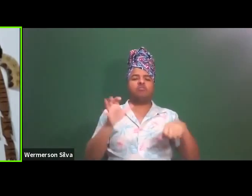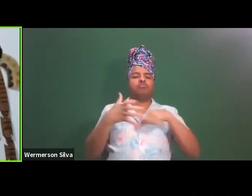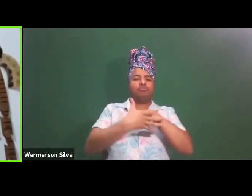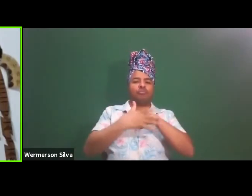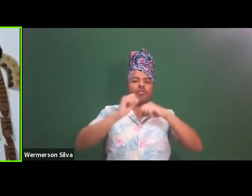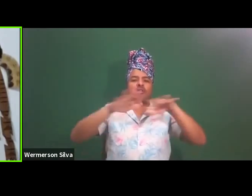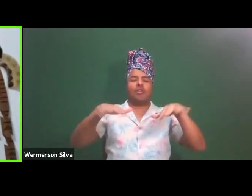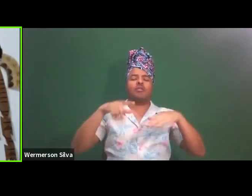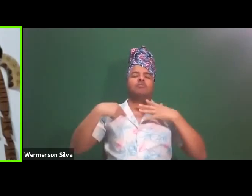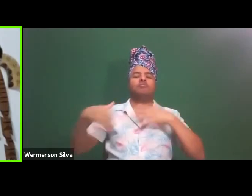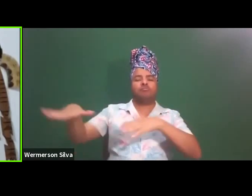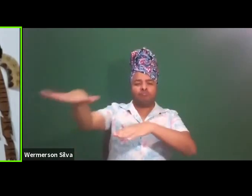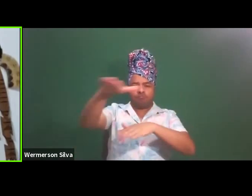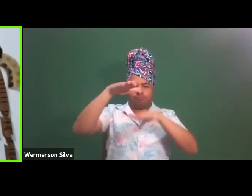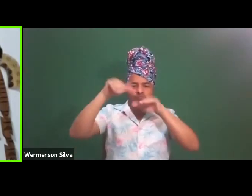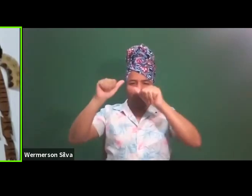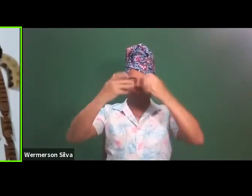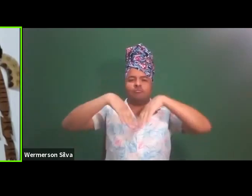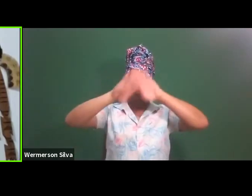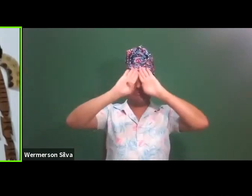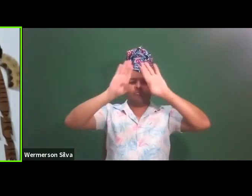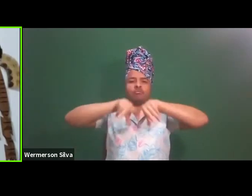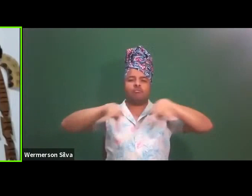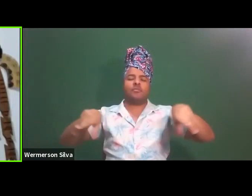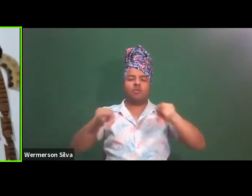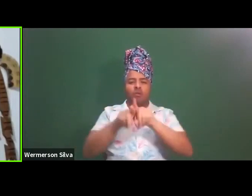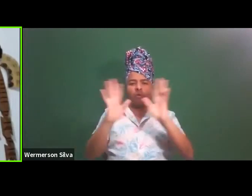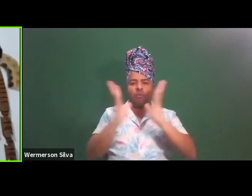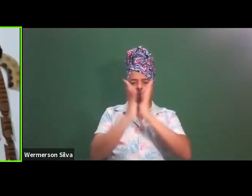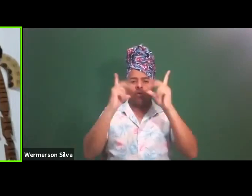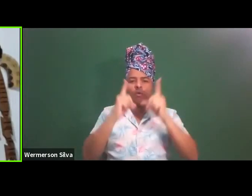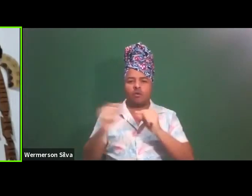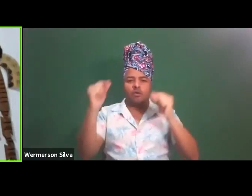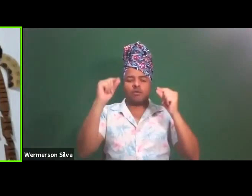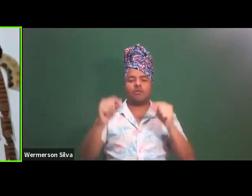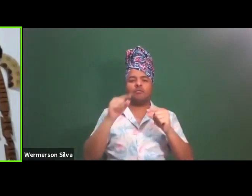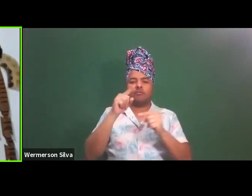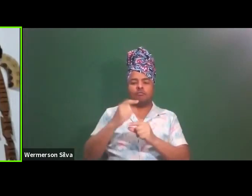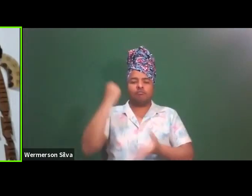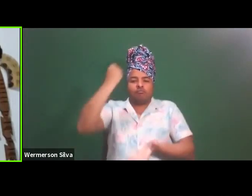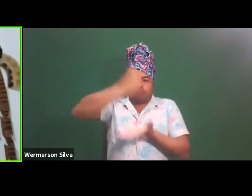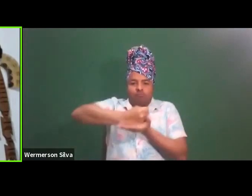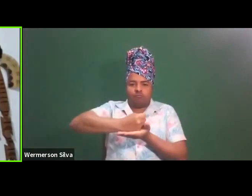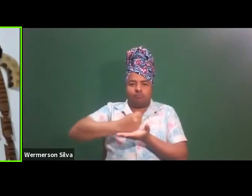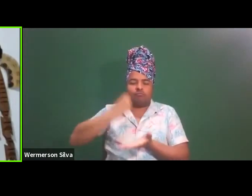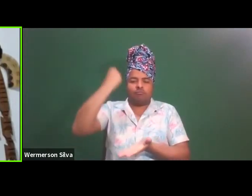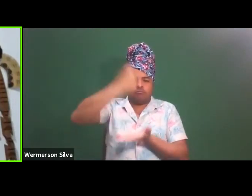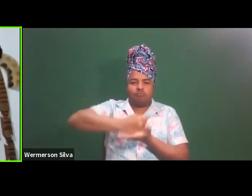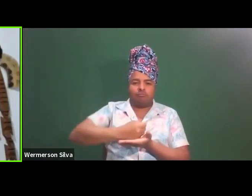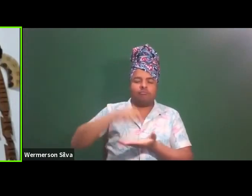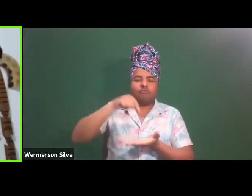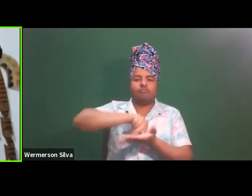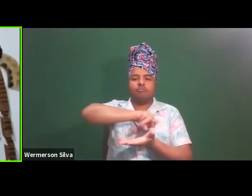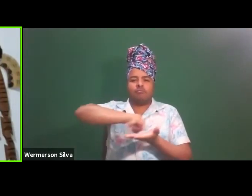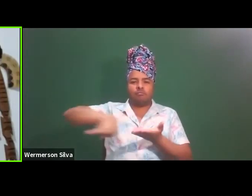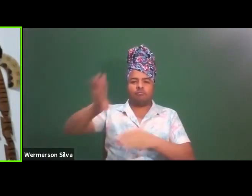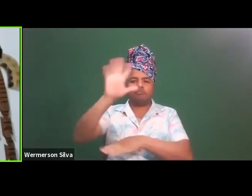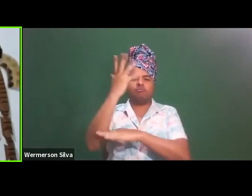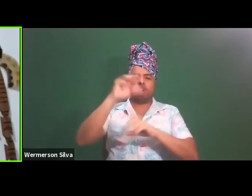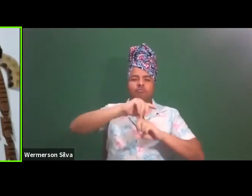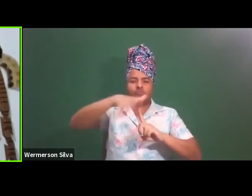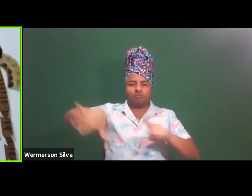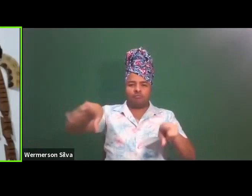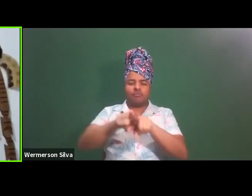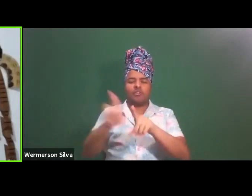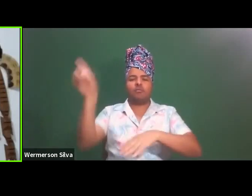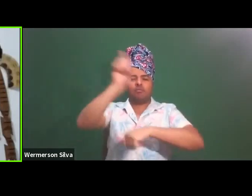os orixás como Ossan, através das suas folhas, como